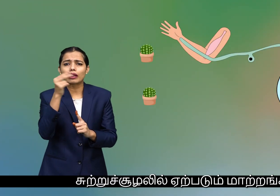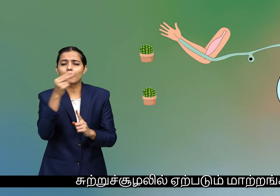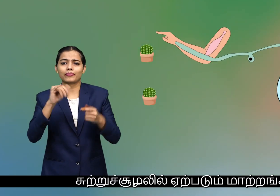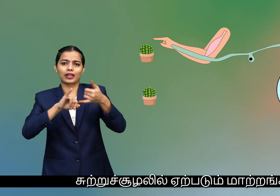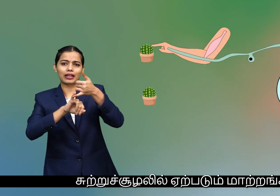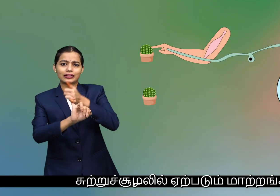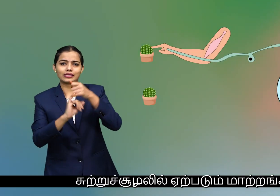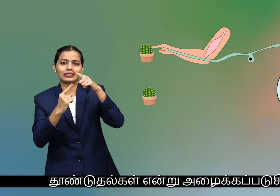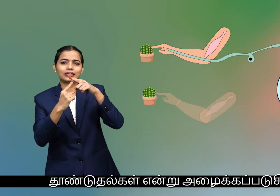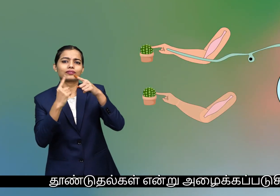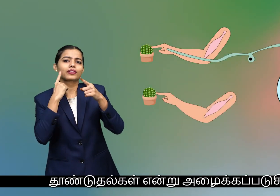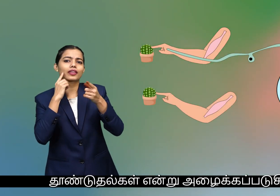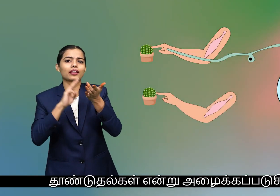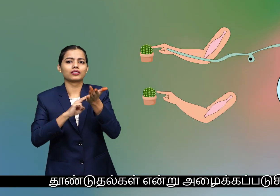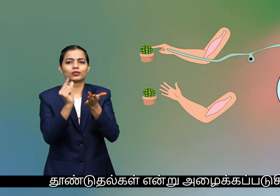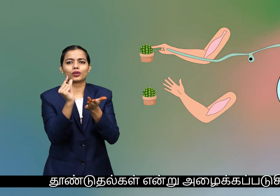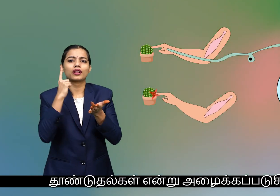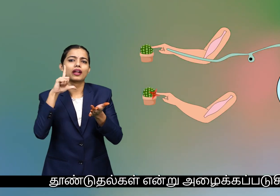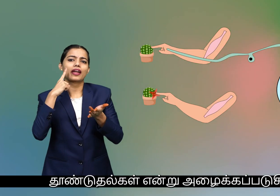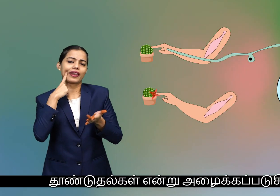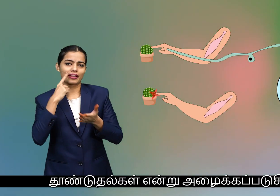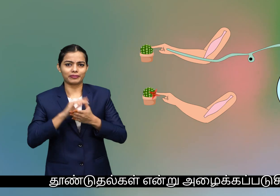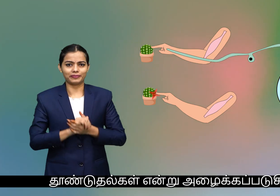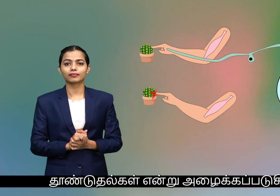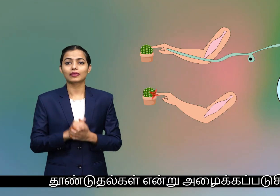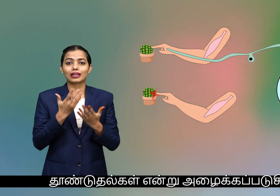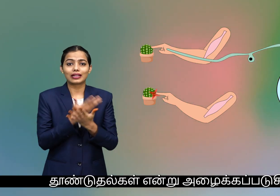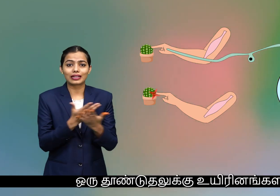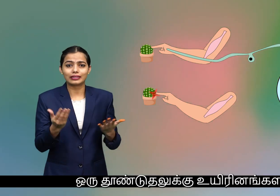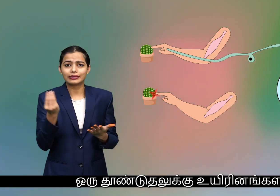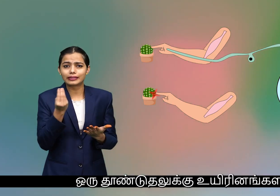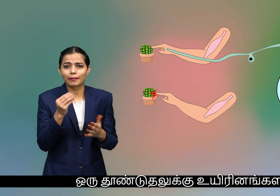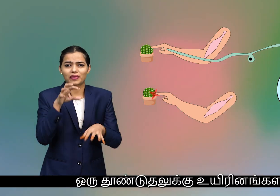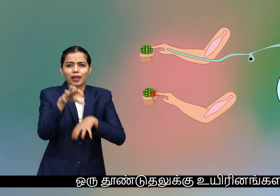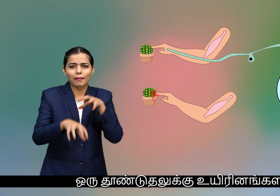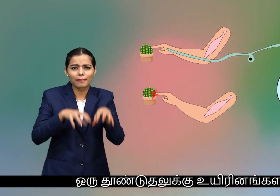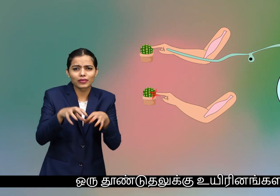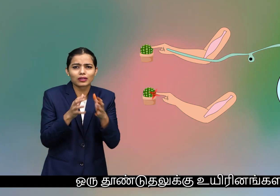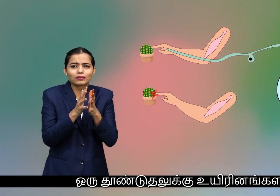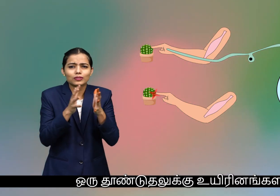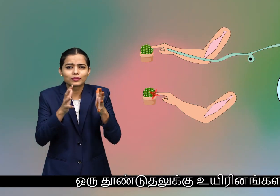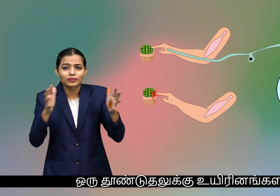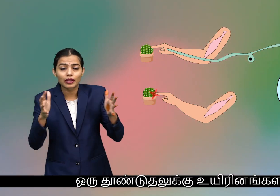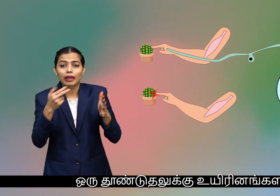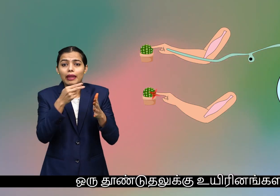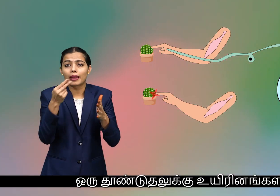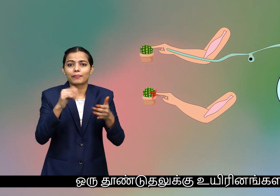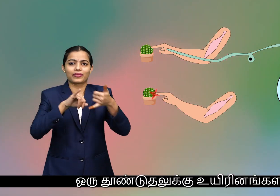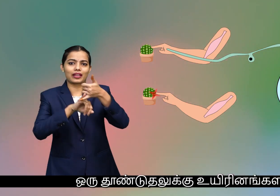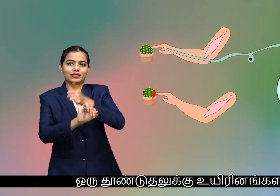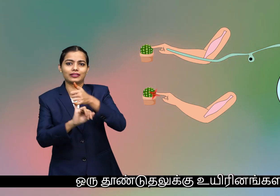ஏற்படும் மாற்றங்கள் தூண்டுதல்கள் என்று அழைக்கப்படுகின்றன. ஒரு தூண்டுதலுக்கு உயிரினங்களின்